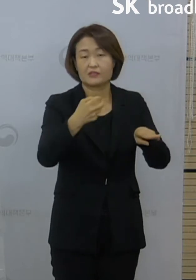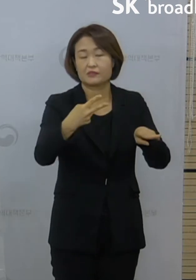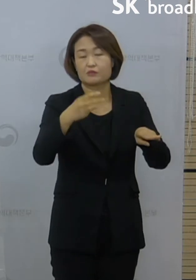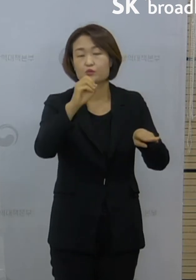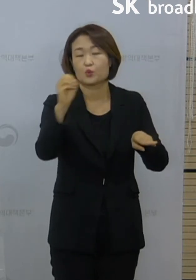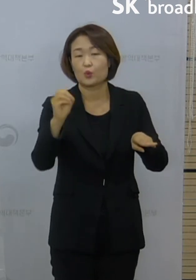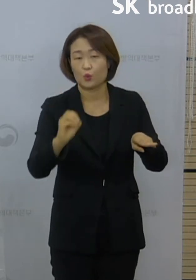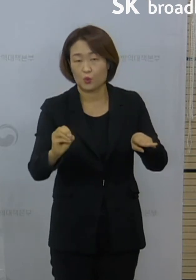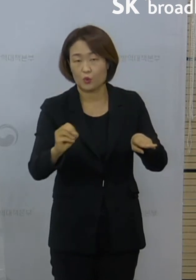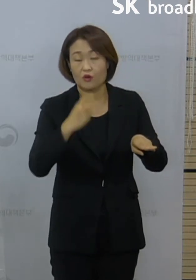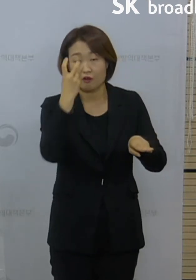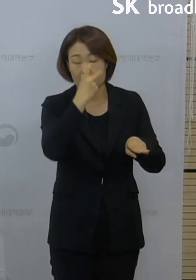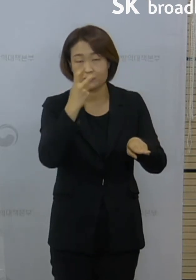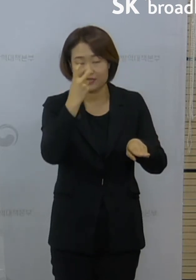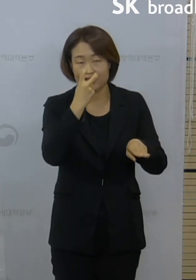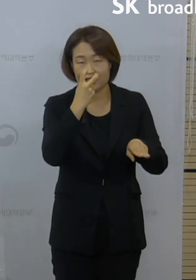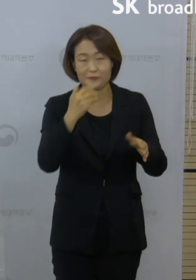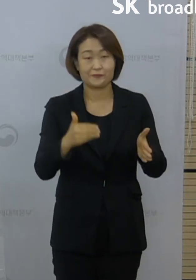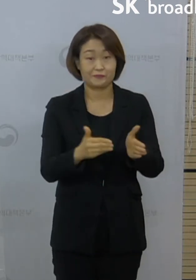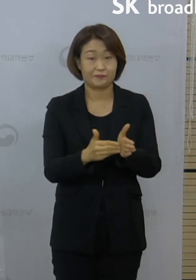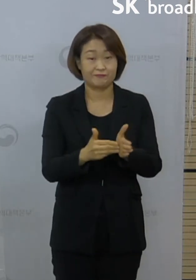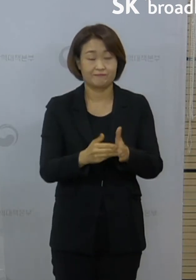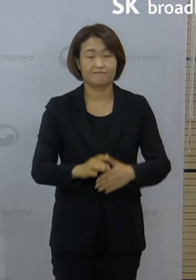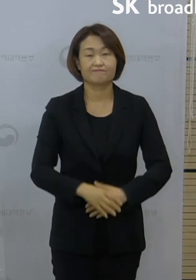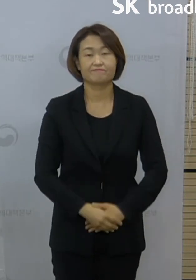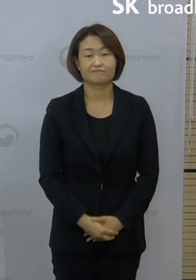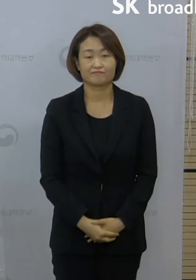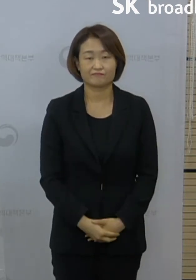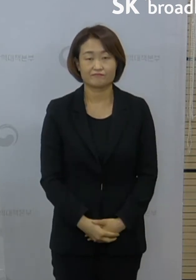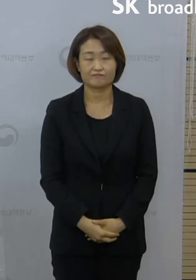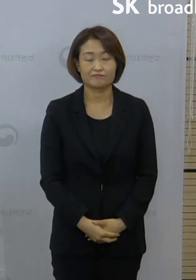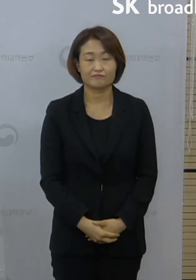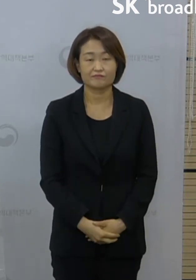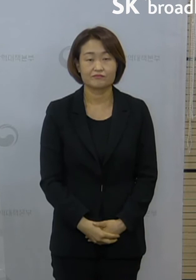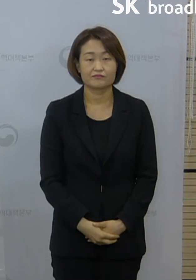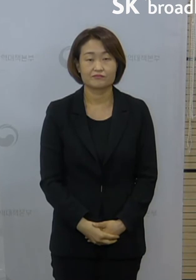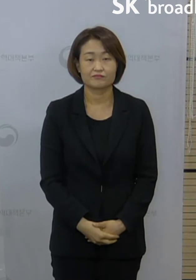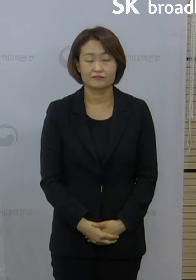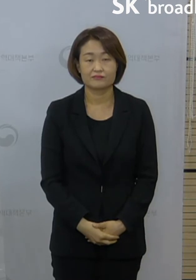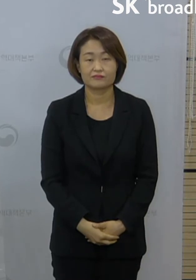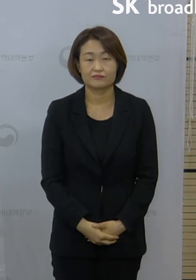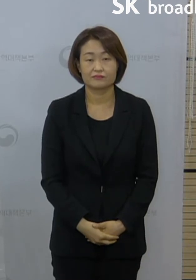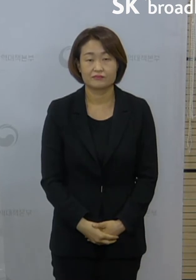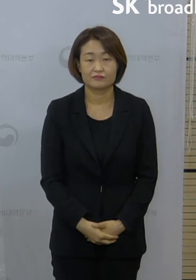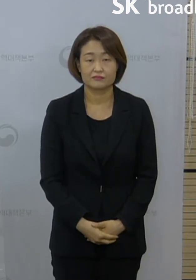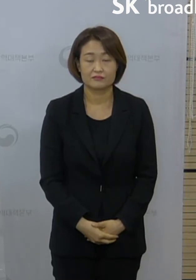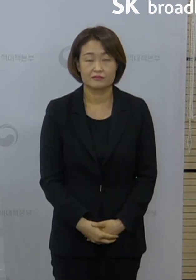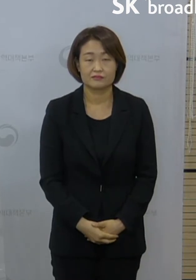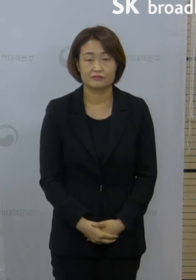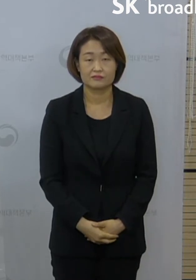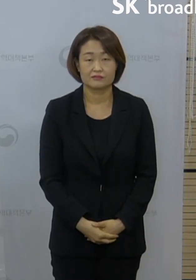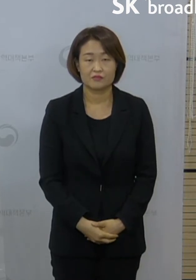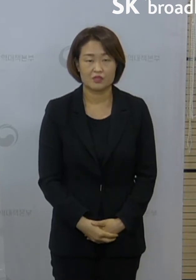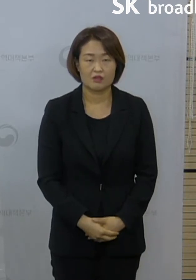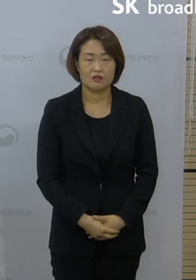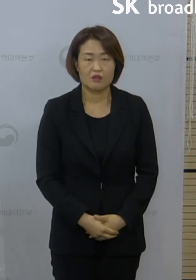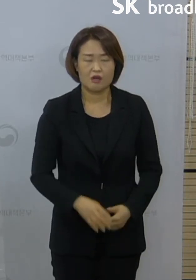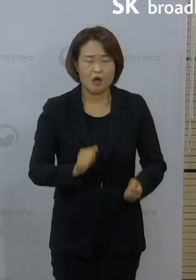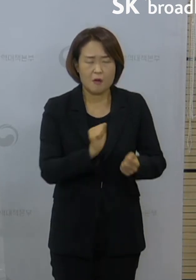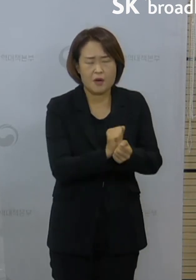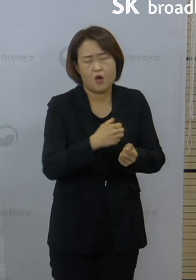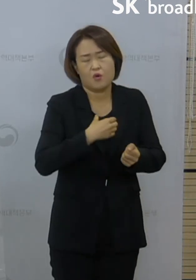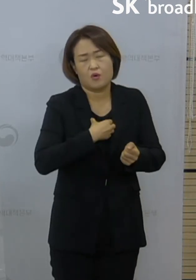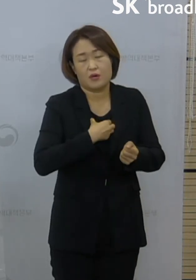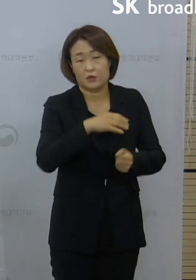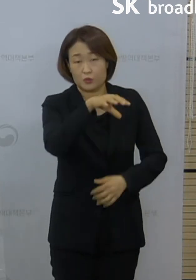의 검사 기록을 어 달성하고 있습니다 감염 취학 시설이 선재